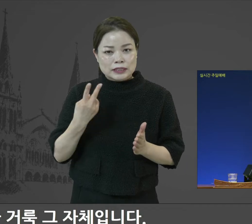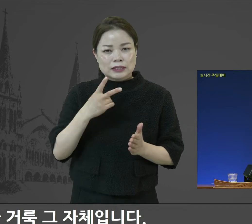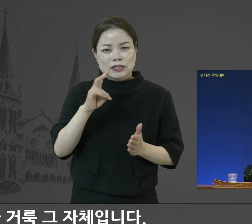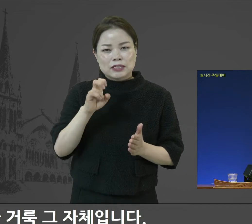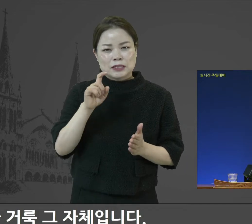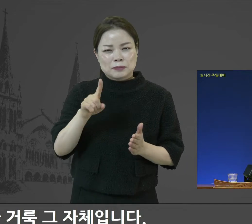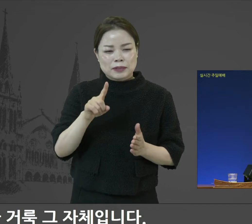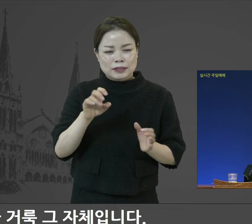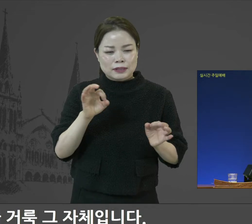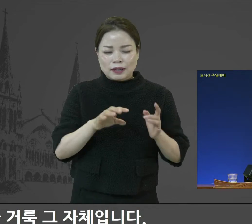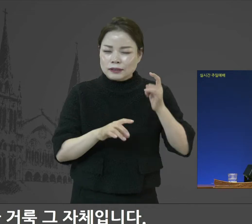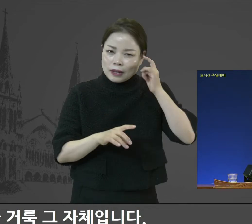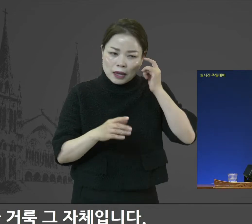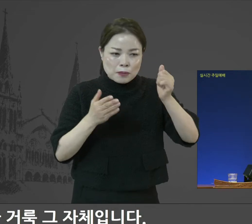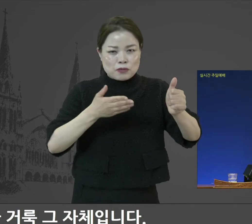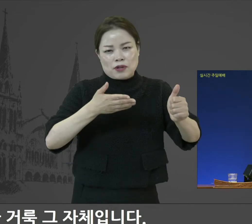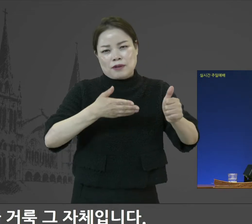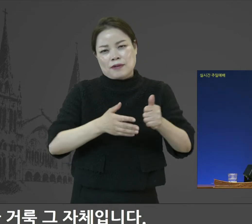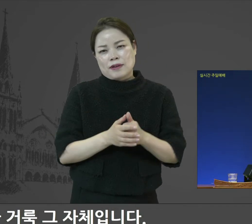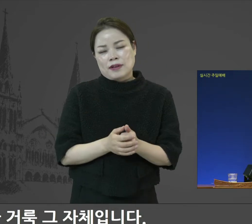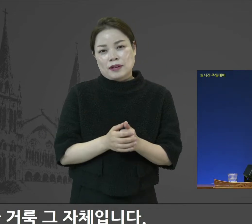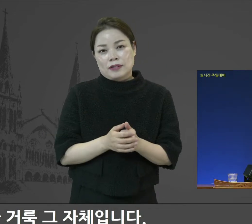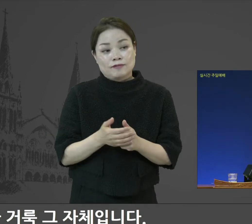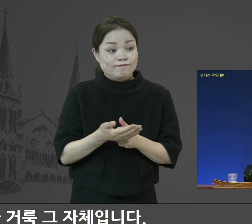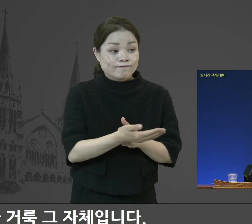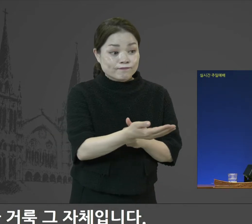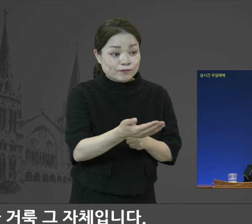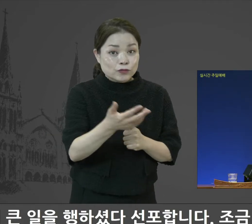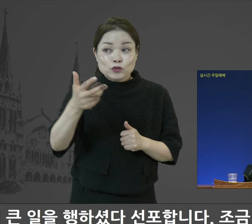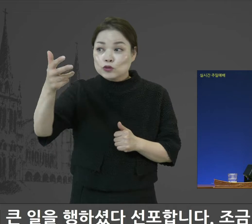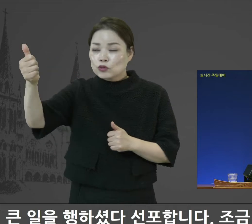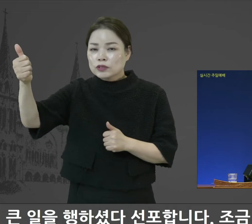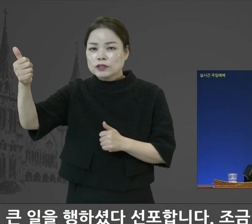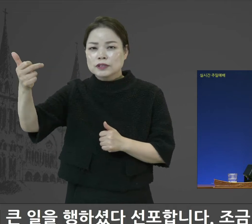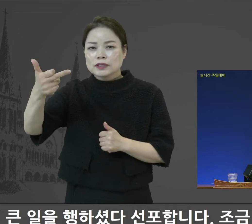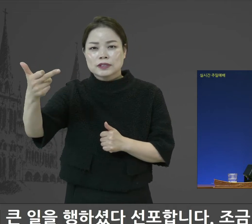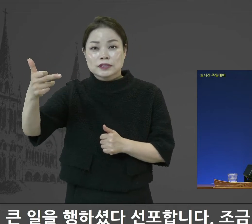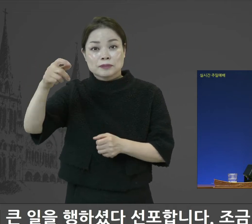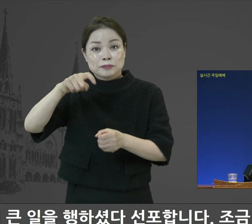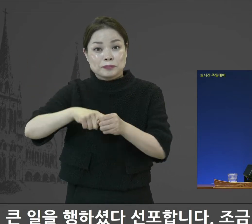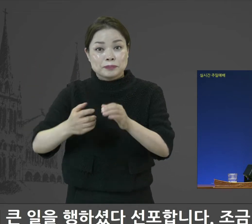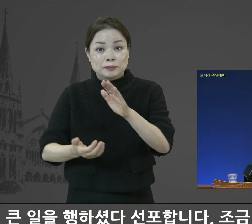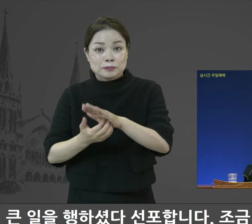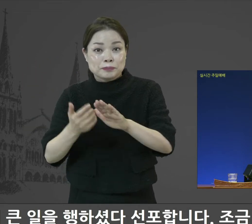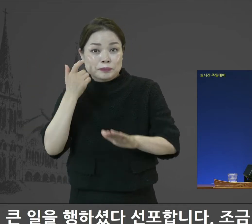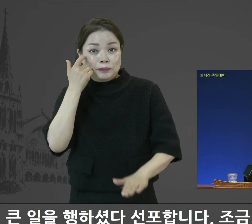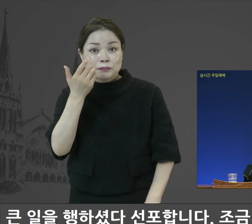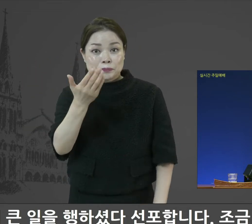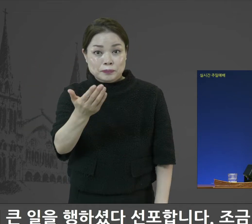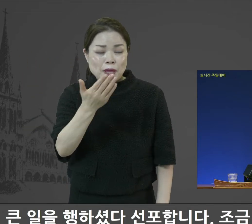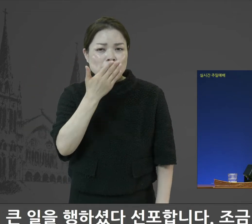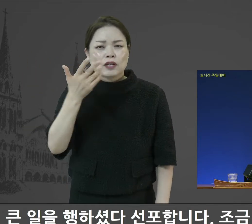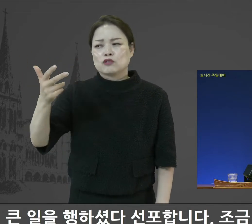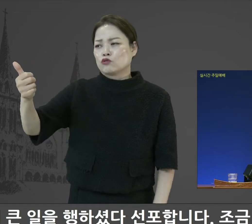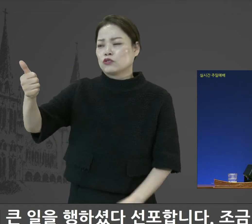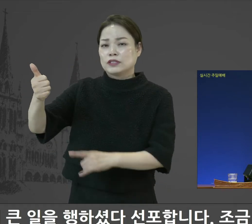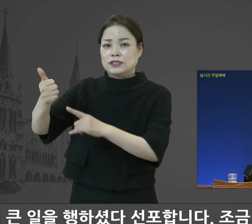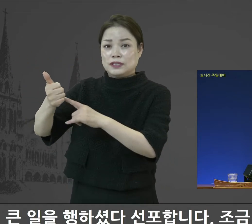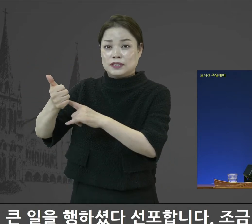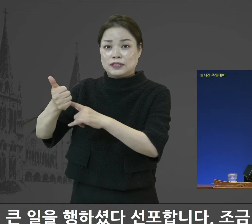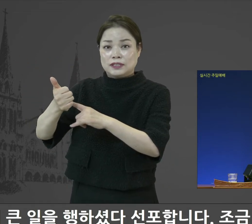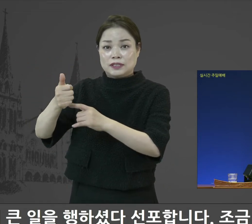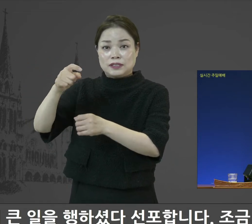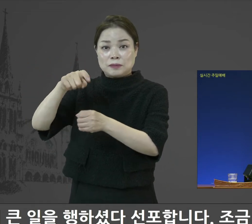2021년 잠깐만 생각해 보십시오. 여러분에게 우리 주님이 큰일 행하시지 않으셨습니까? 능하신 주님이 큰일